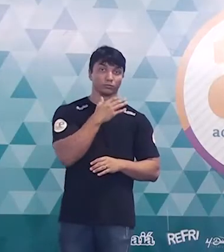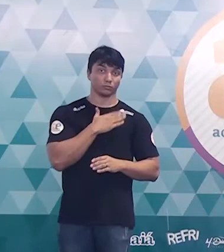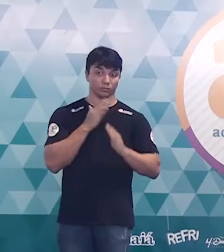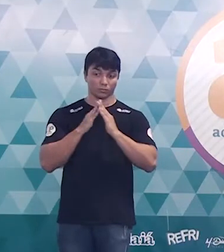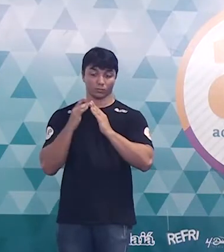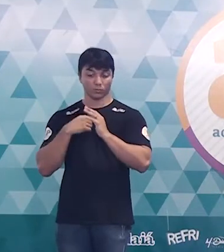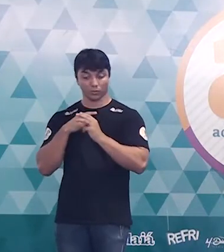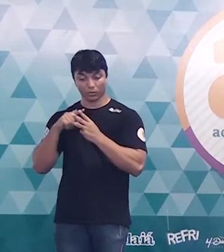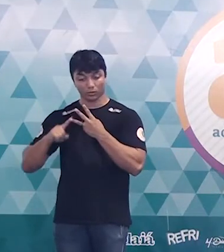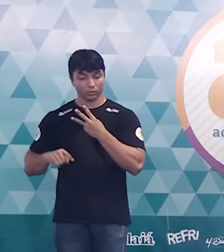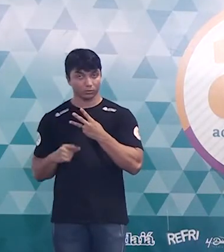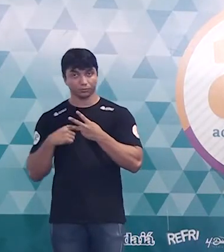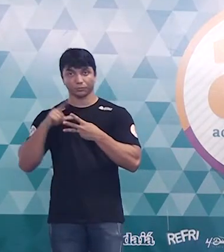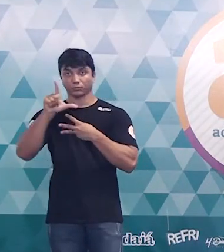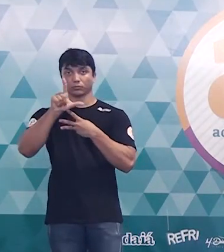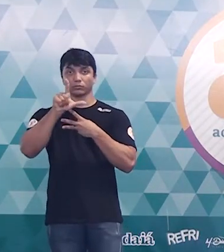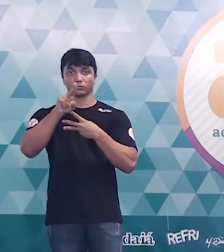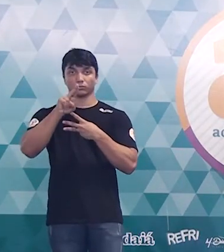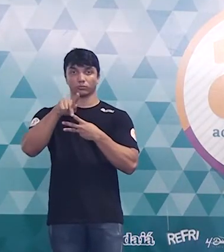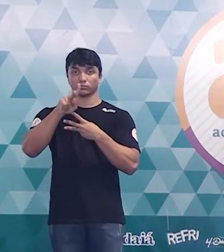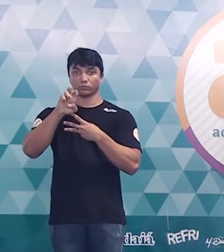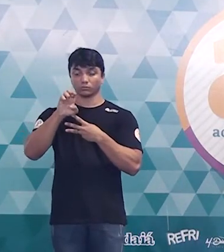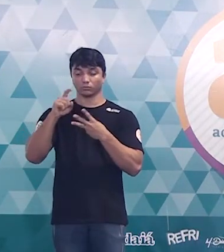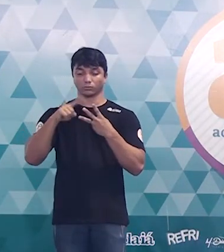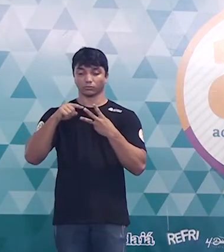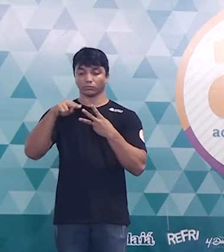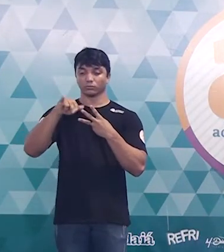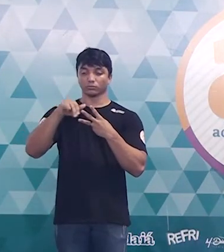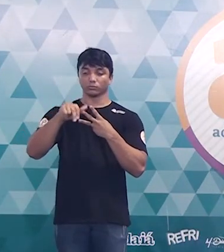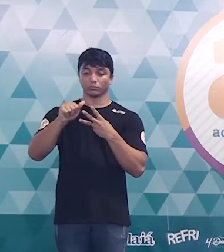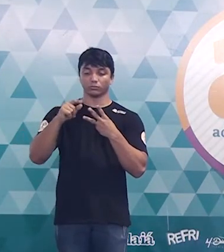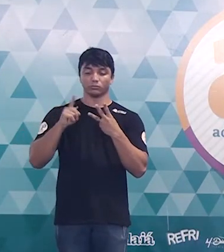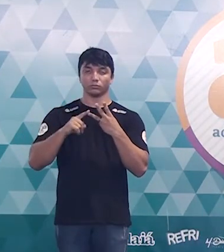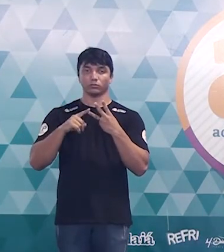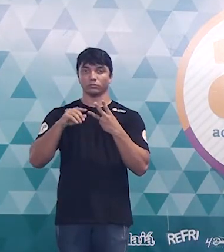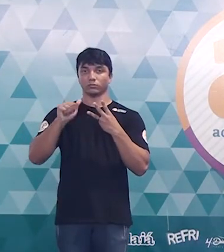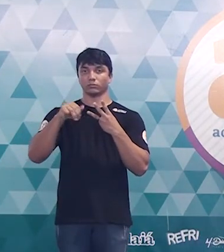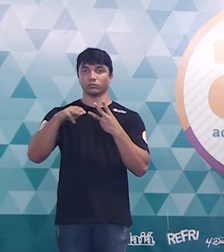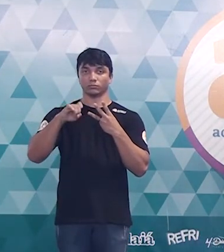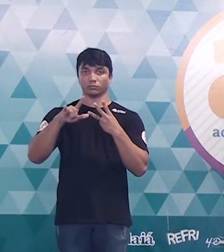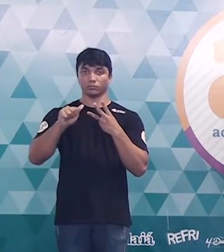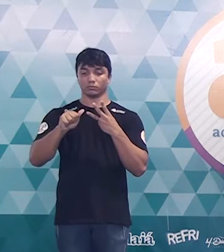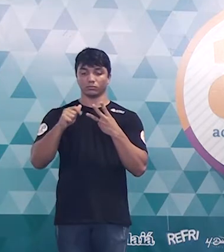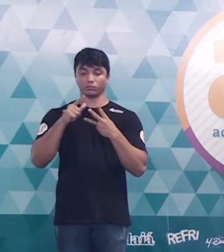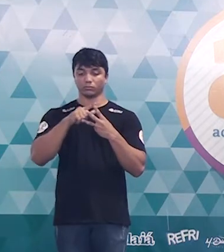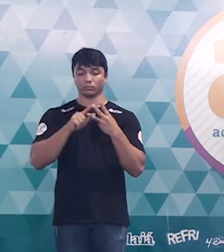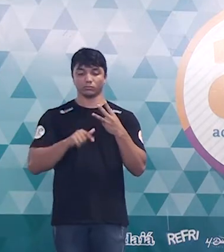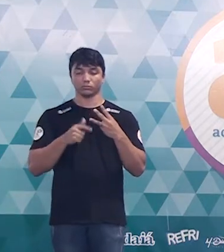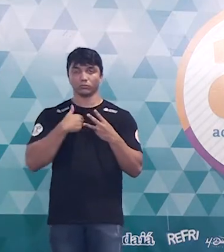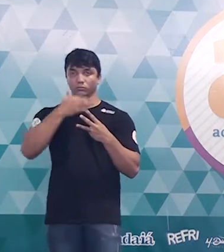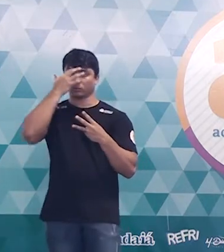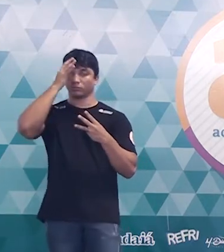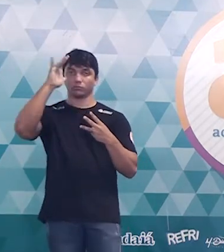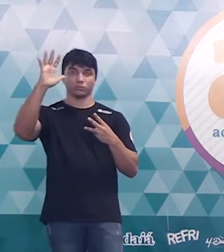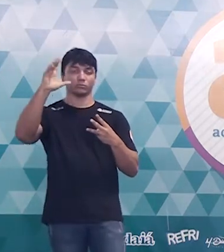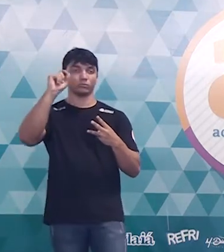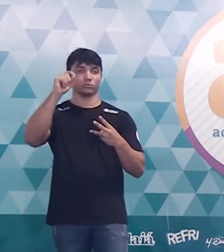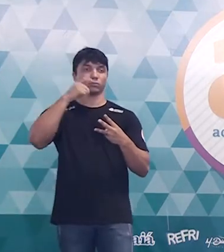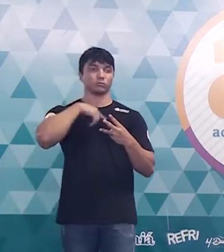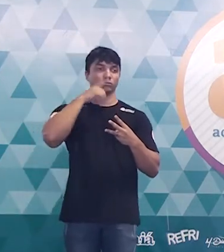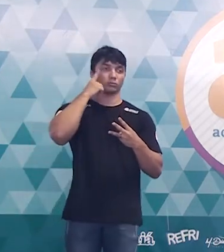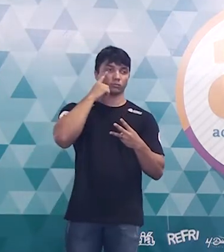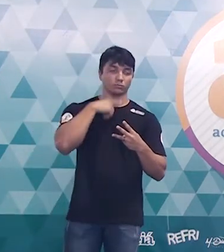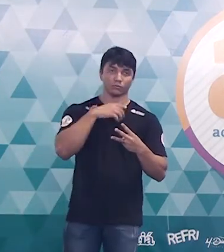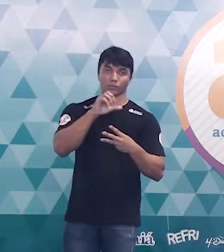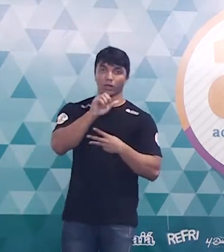3. O Luke, Nina e a Melly. Bora imaginar o seguinte, que eu fui comprar uma saca